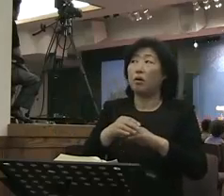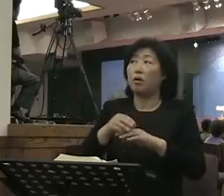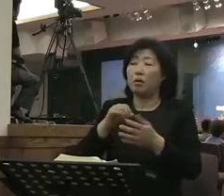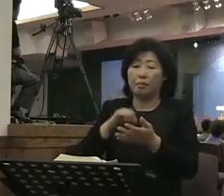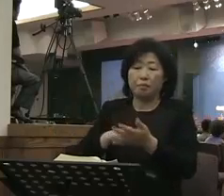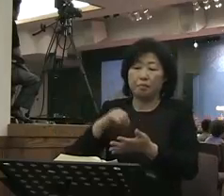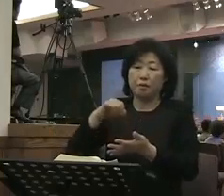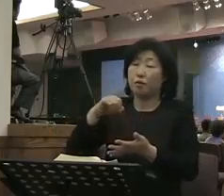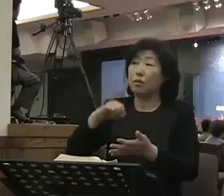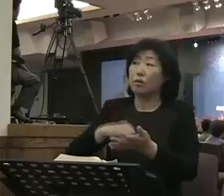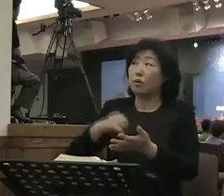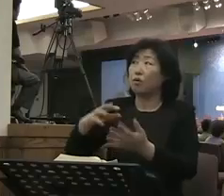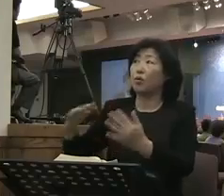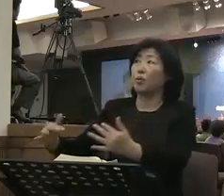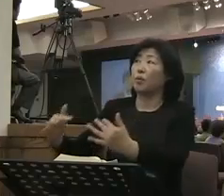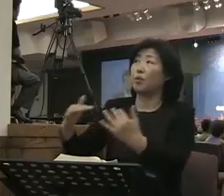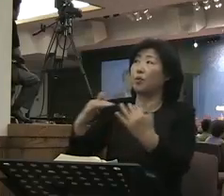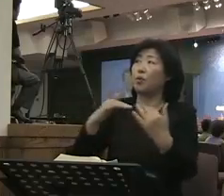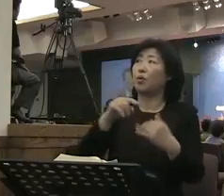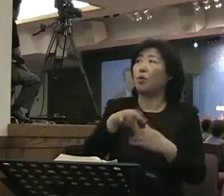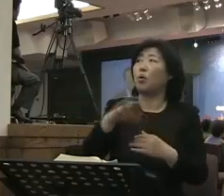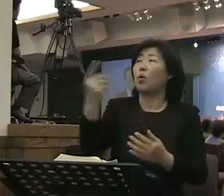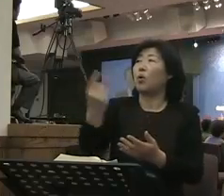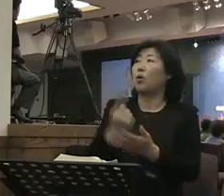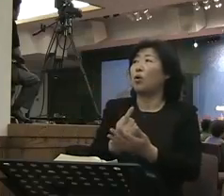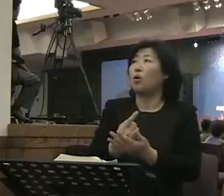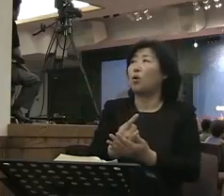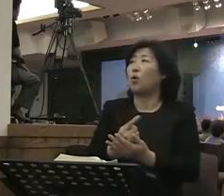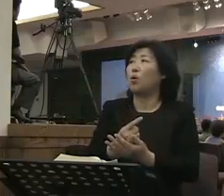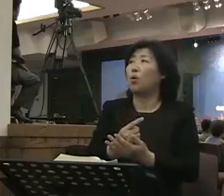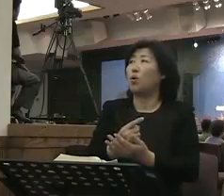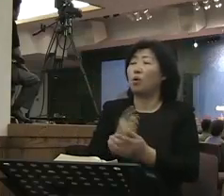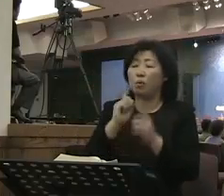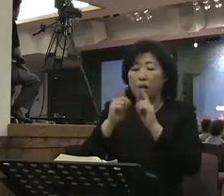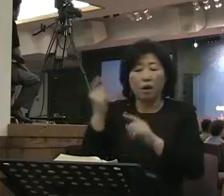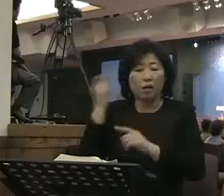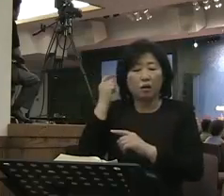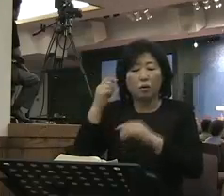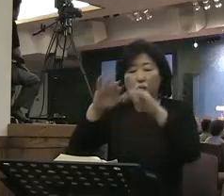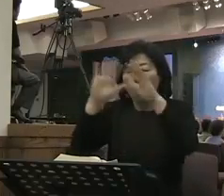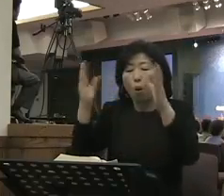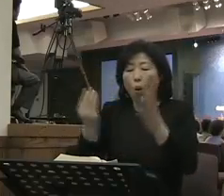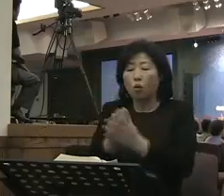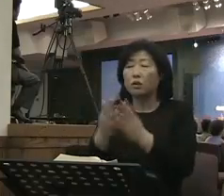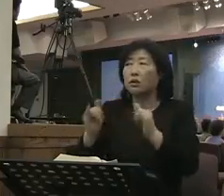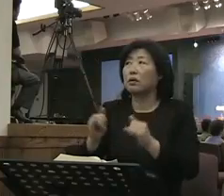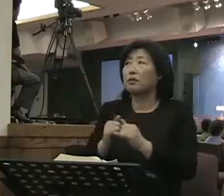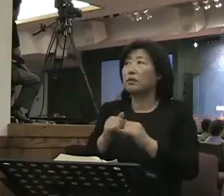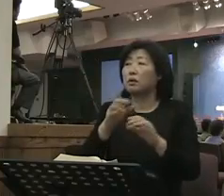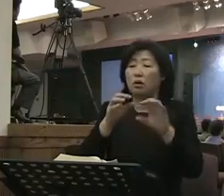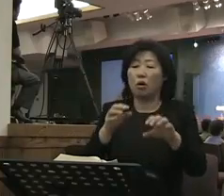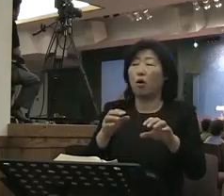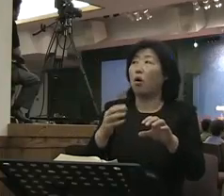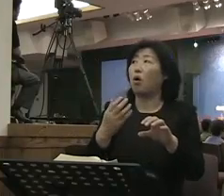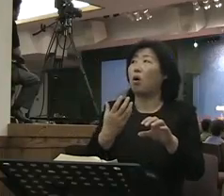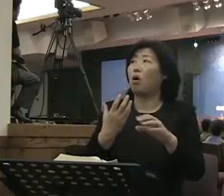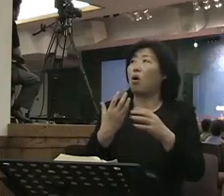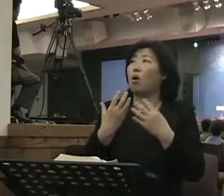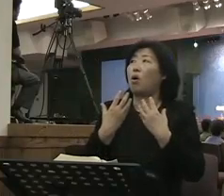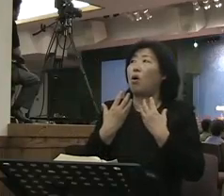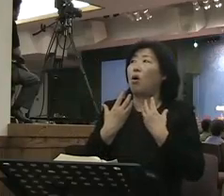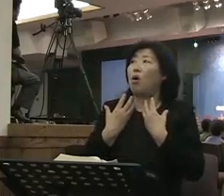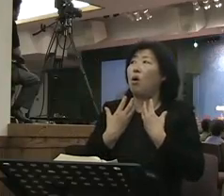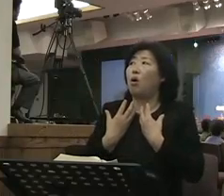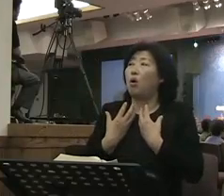메뚜기 떼들이 이곳으로 올 것이다. 그 말을 듣고 모든 그 지역 사람들은 주저앉고 맙니다. 왕렁도